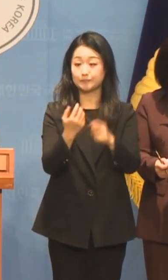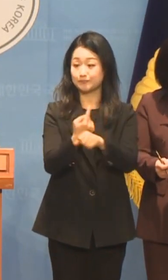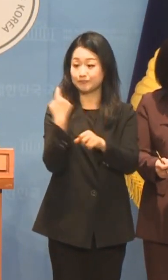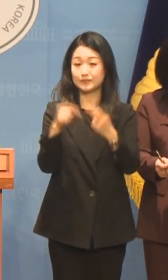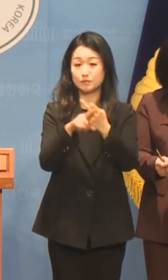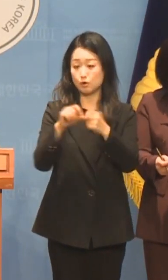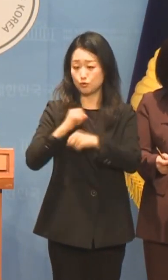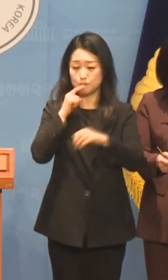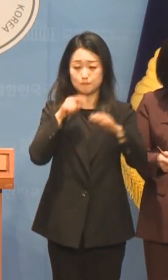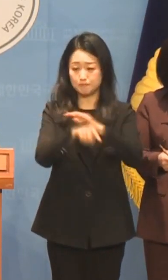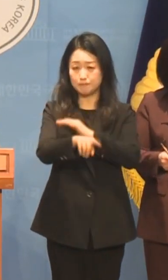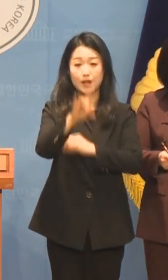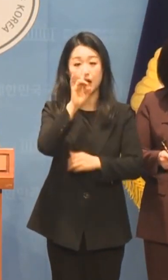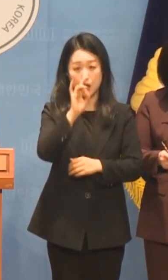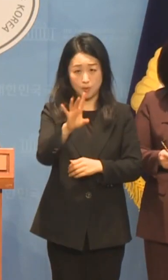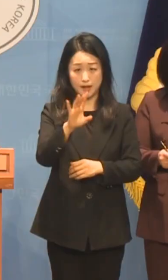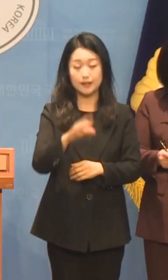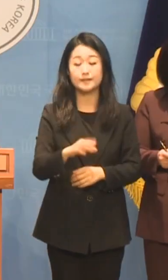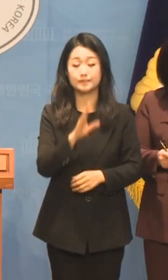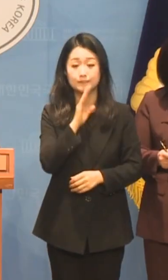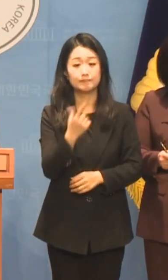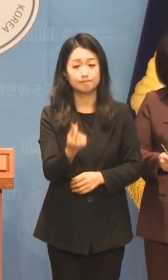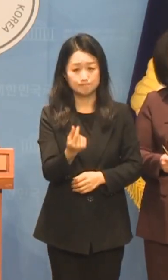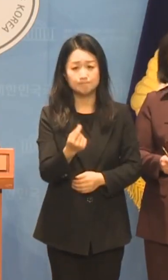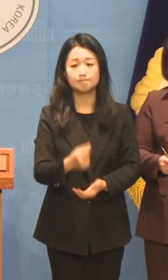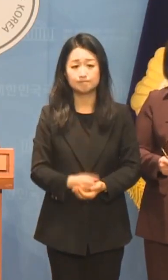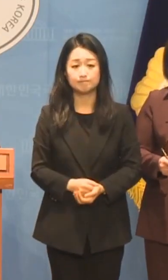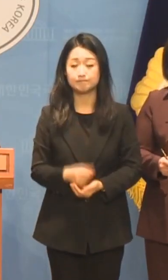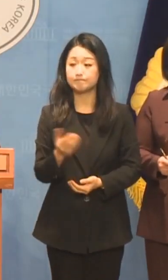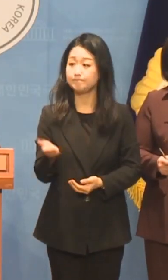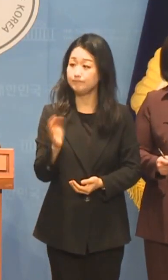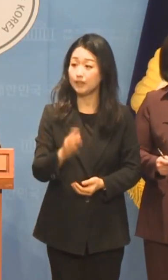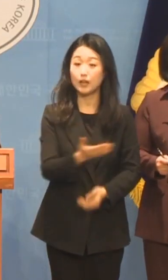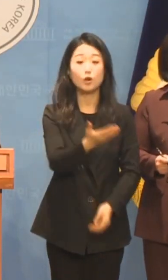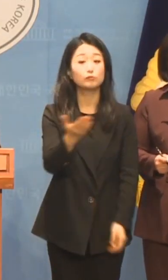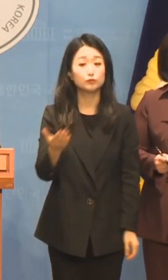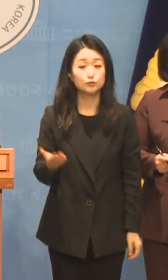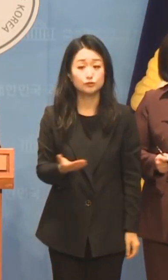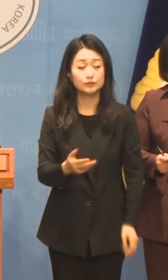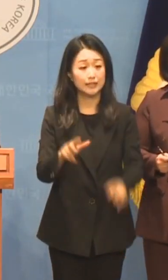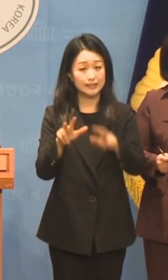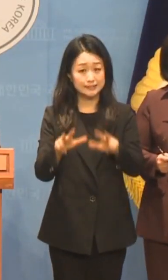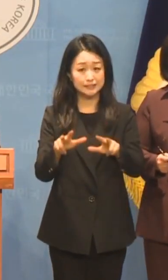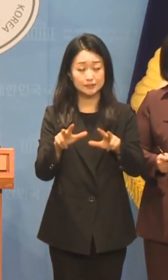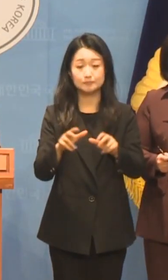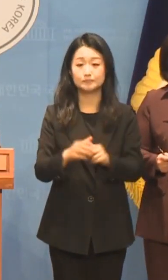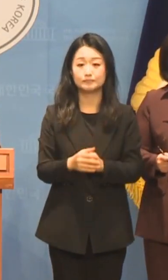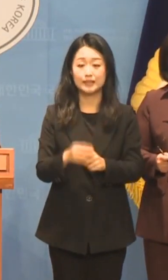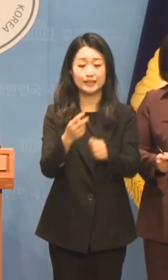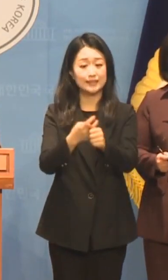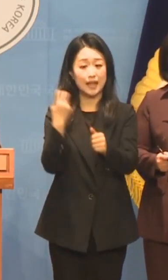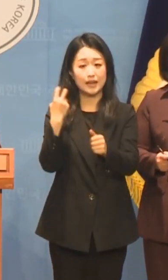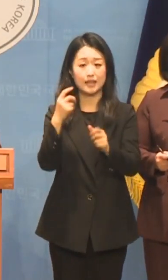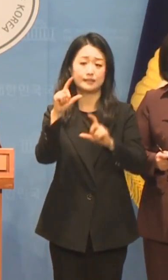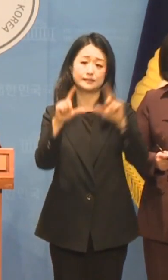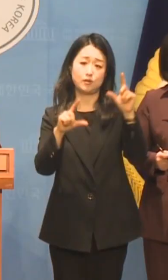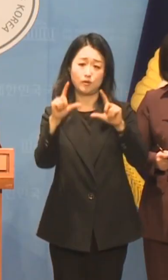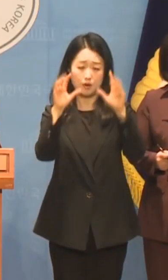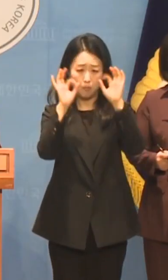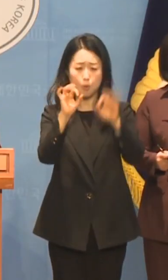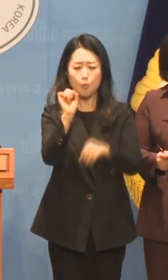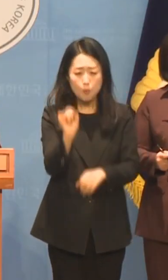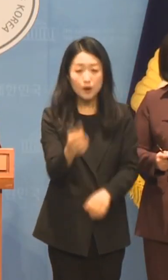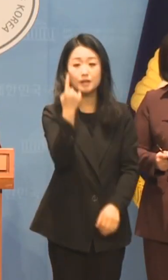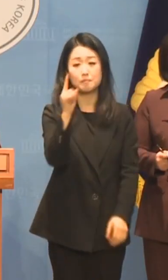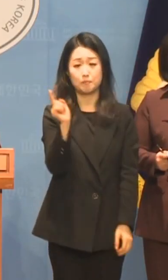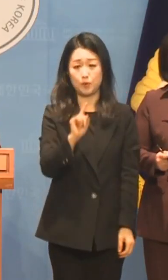비상계엄은 절대 있어서는 안 될 일이었습니다. 그런데 여러분, 지금 계엄 탄핵 정국 근본적